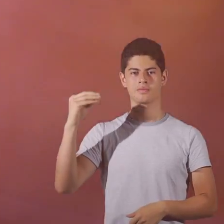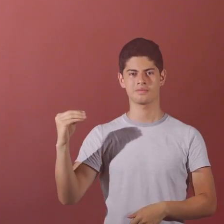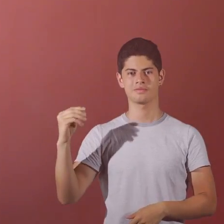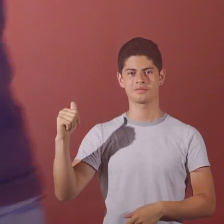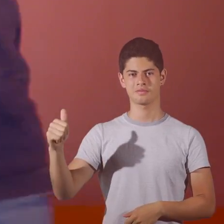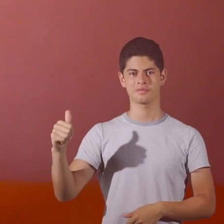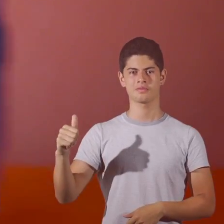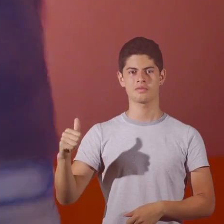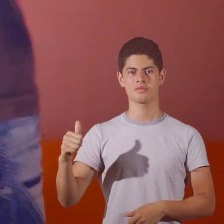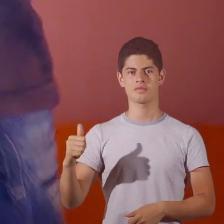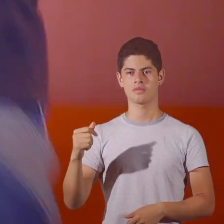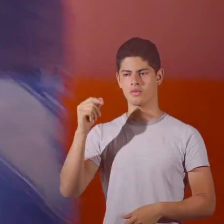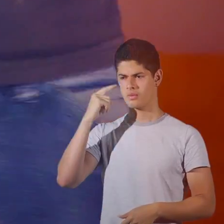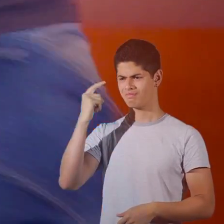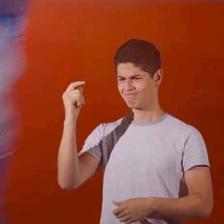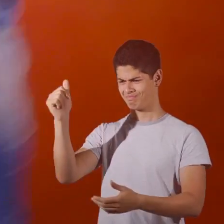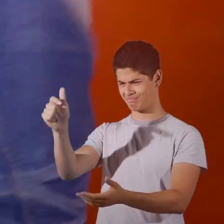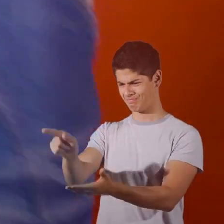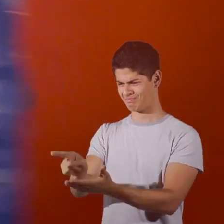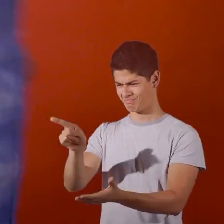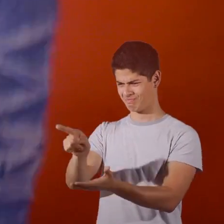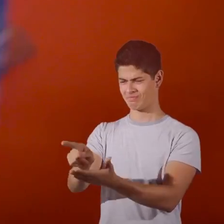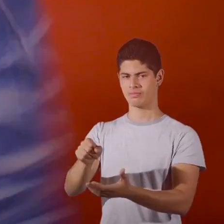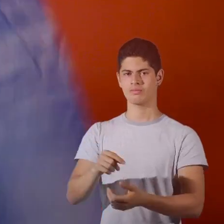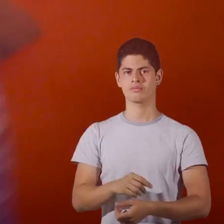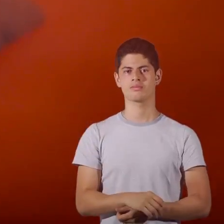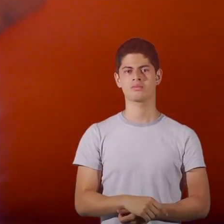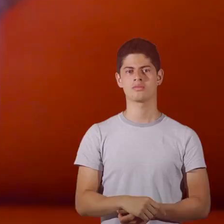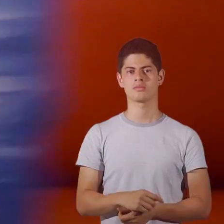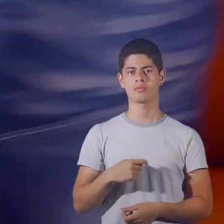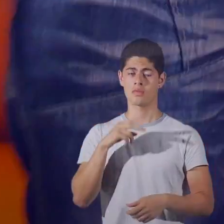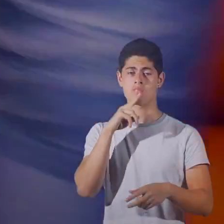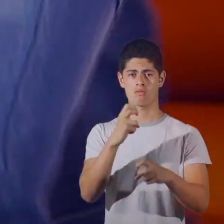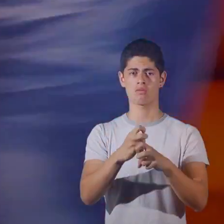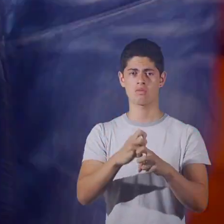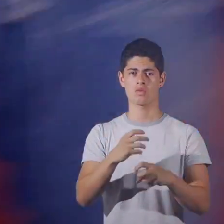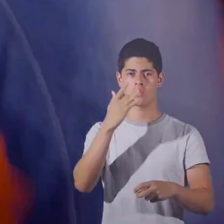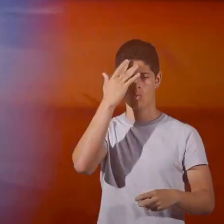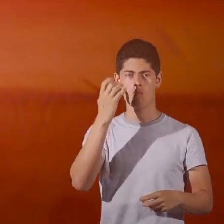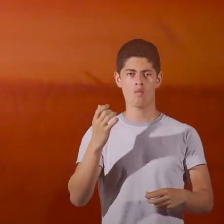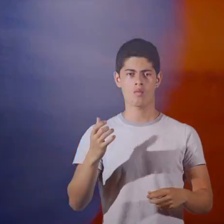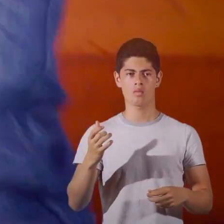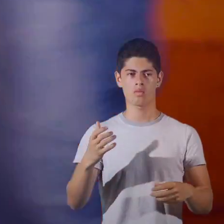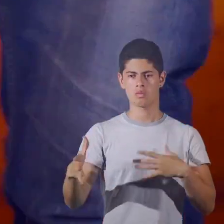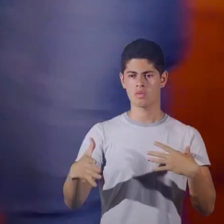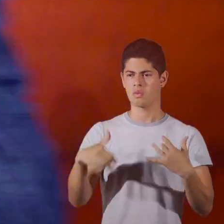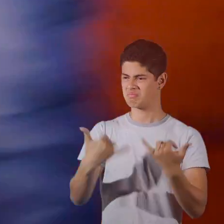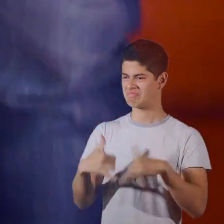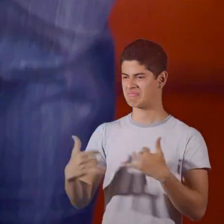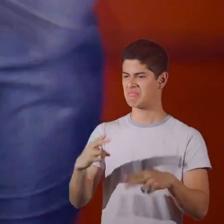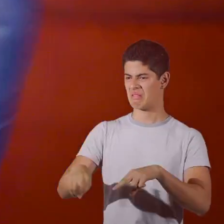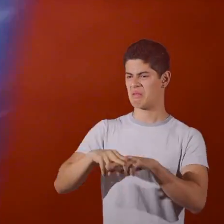lo buscaba. Y mi abuelita era pues un poco más, digamos, estricta, y entonces era como más